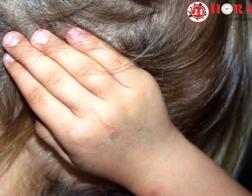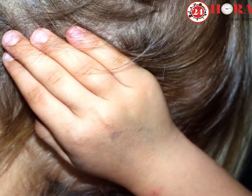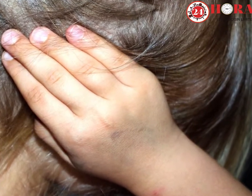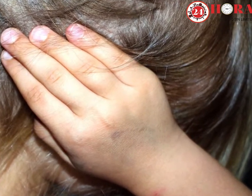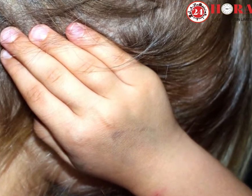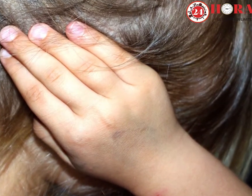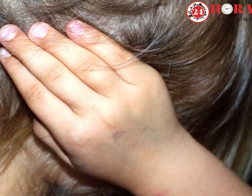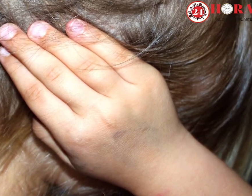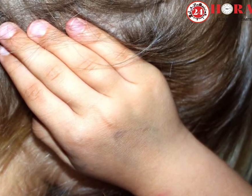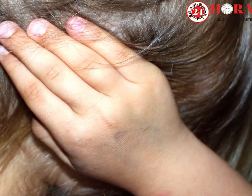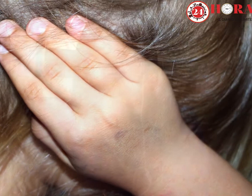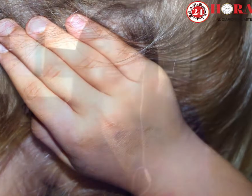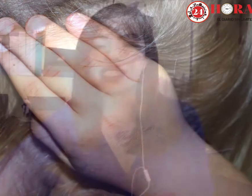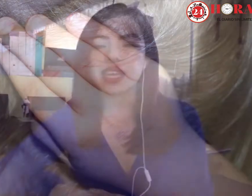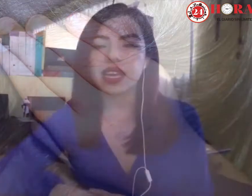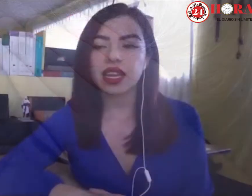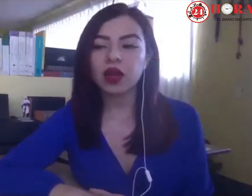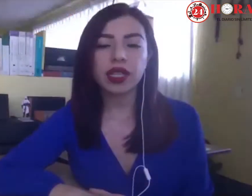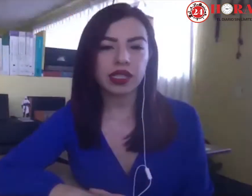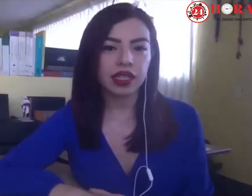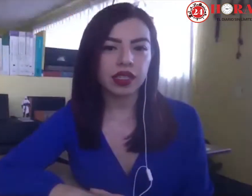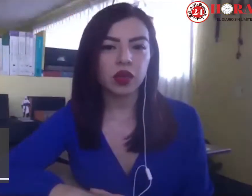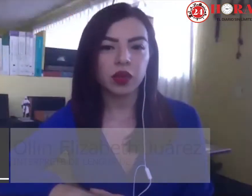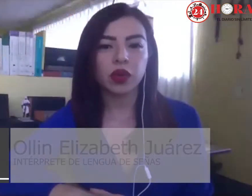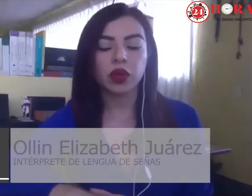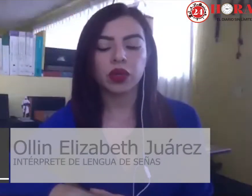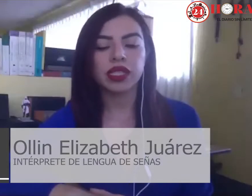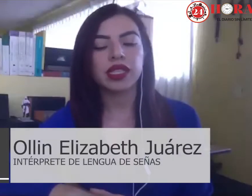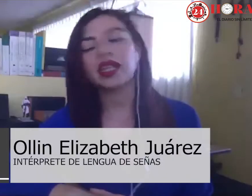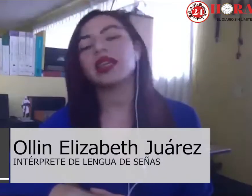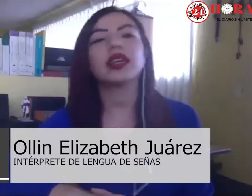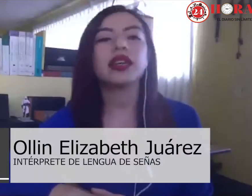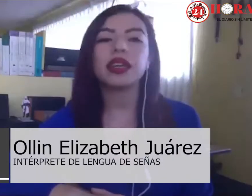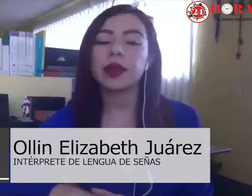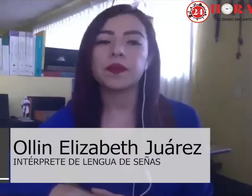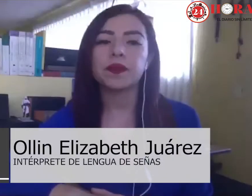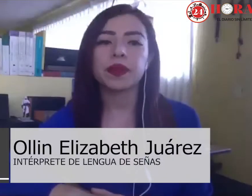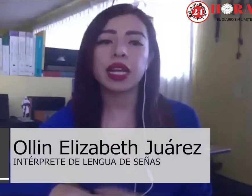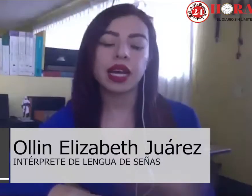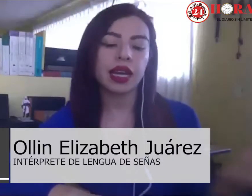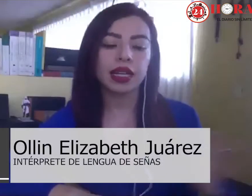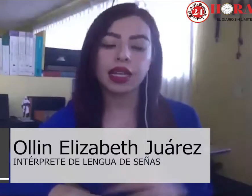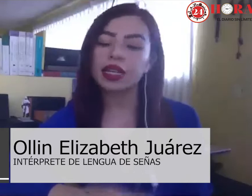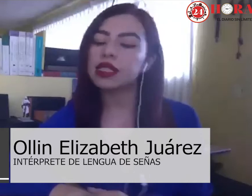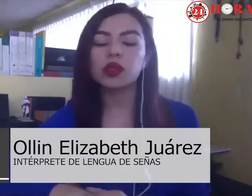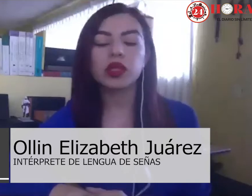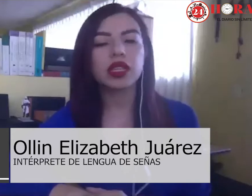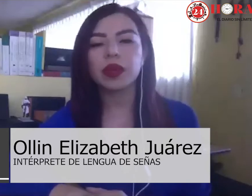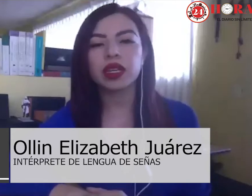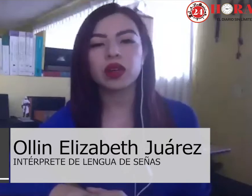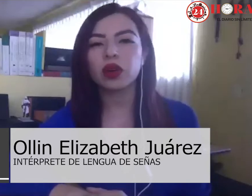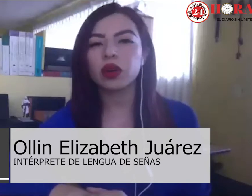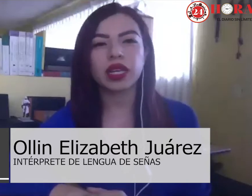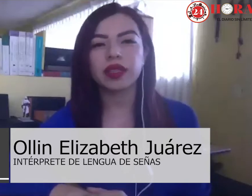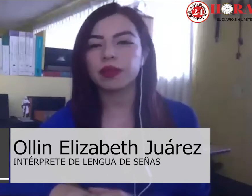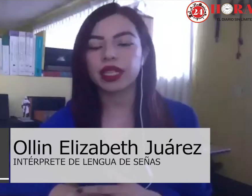en algo tan esencial como comunicarse. La lengua de señas, como lo dice la carta a que está suscrita en